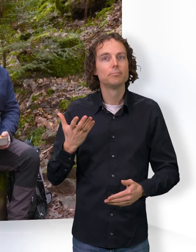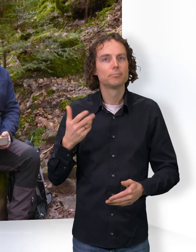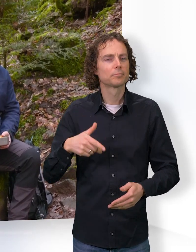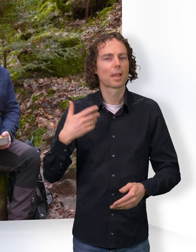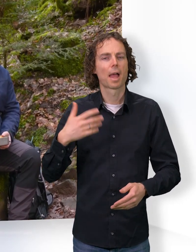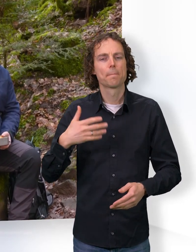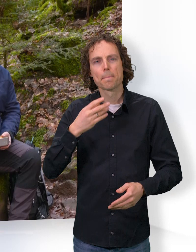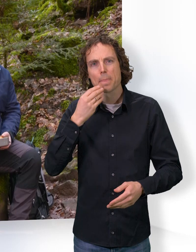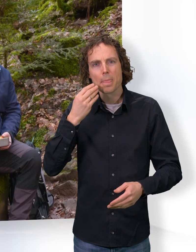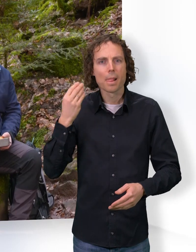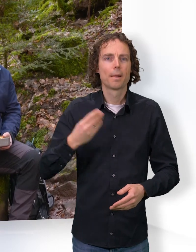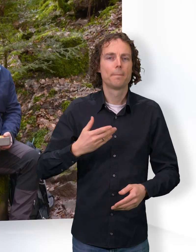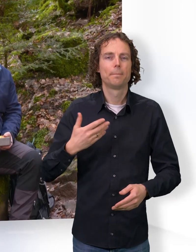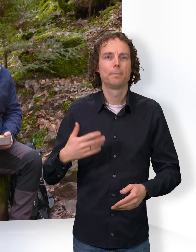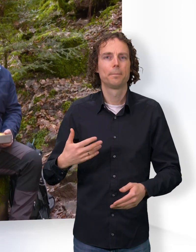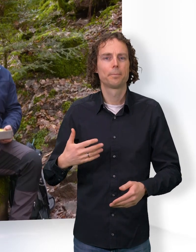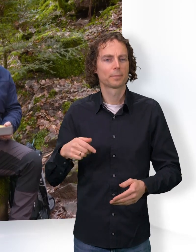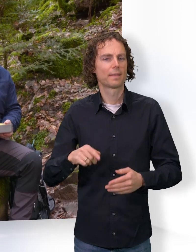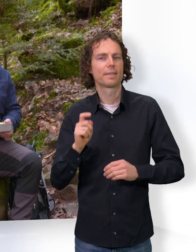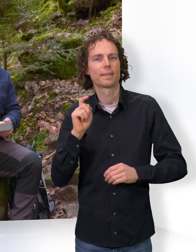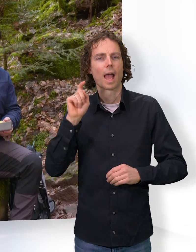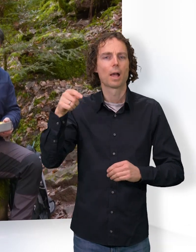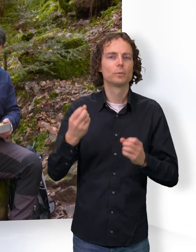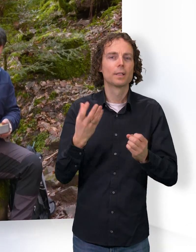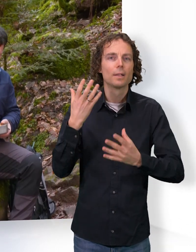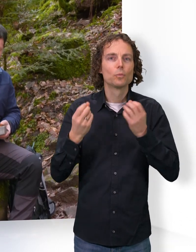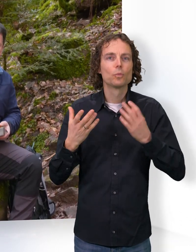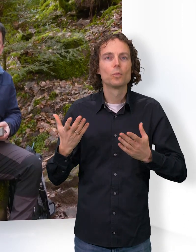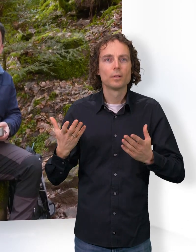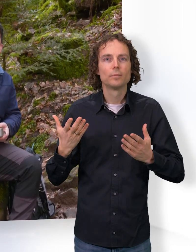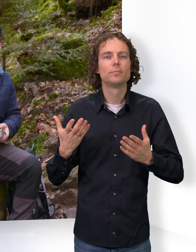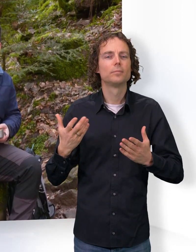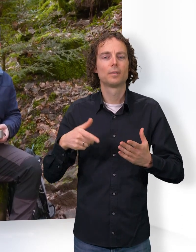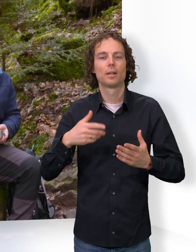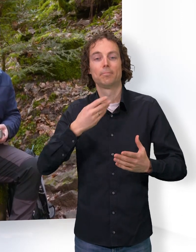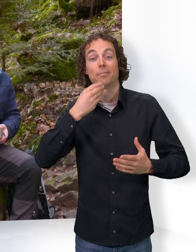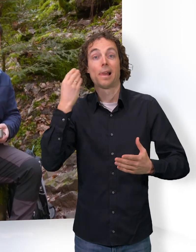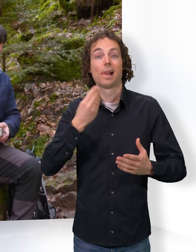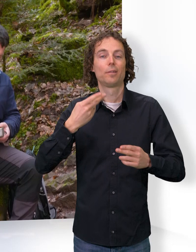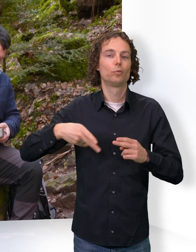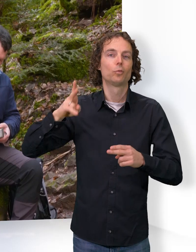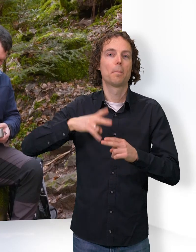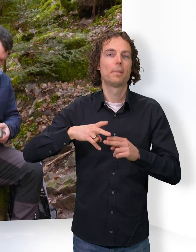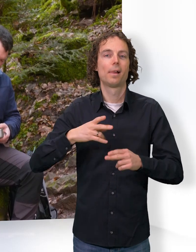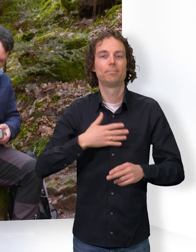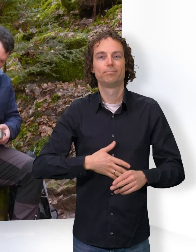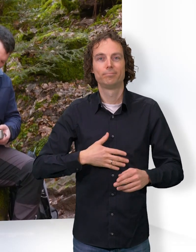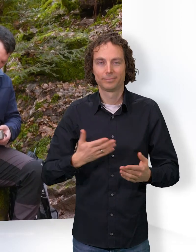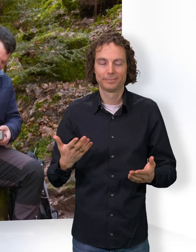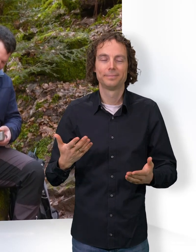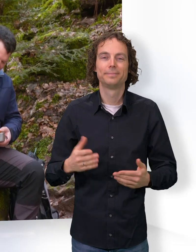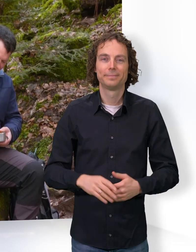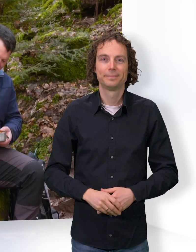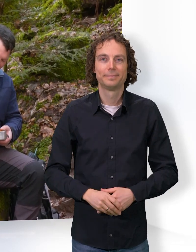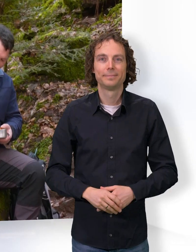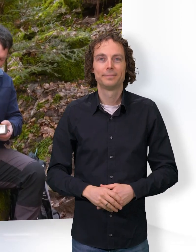Einfach lecker. Hier draußen in der Natur schmeckt es gleich doppelt so gut.